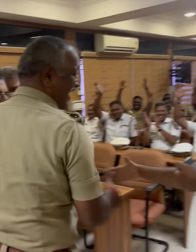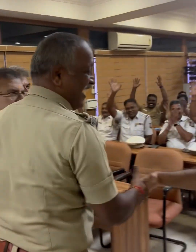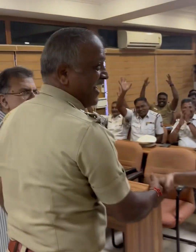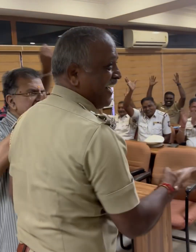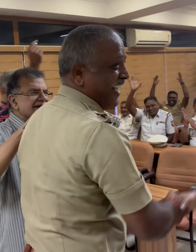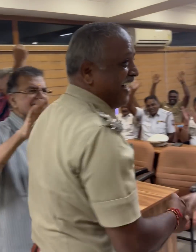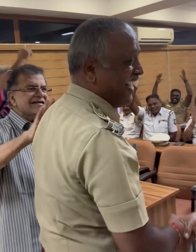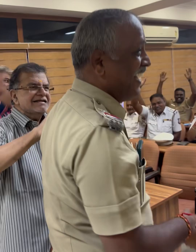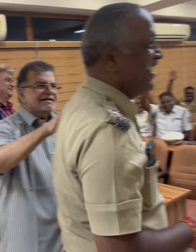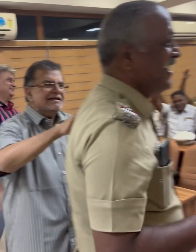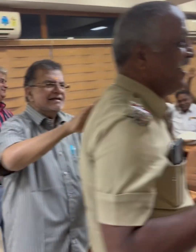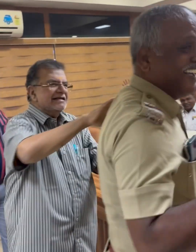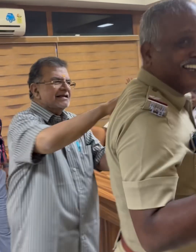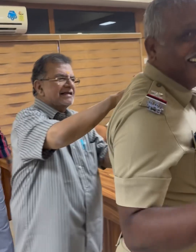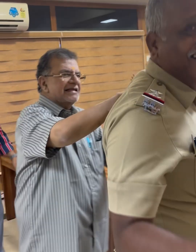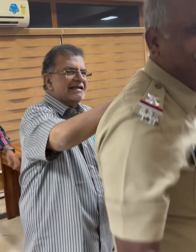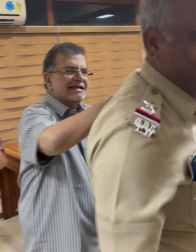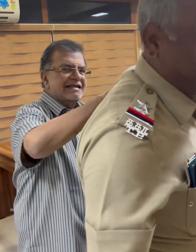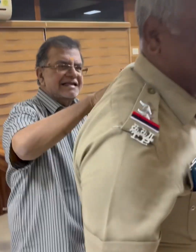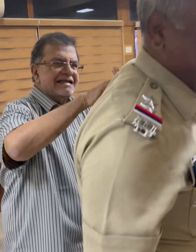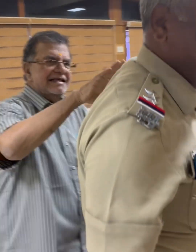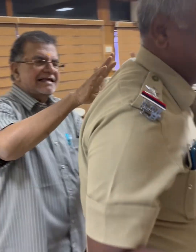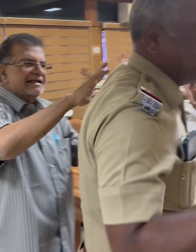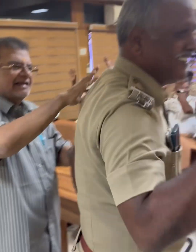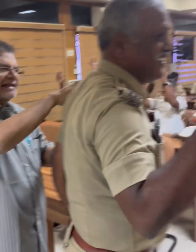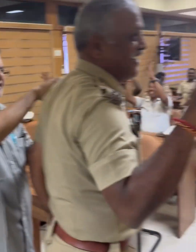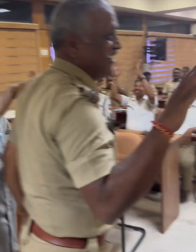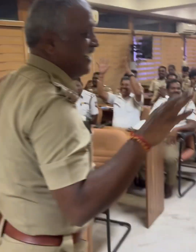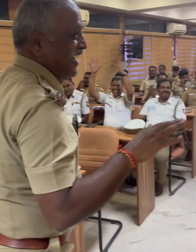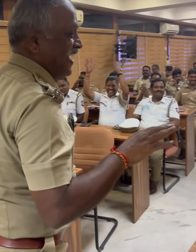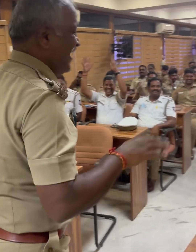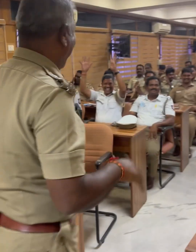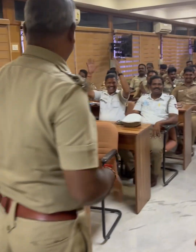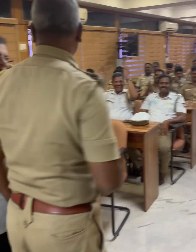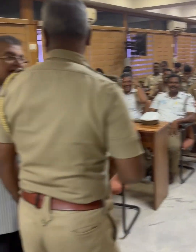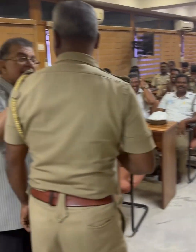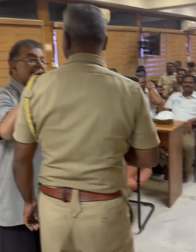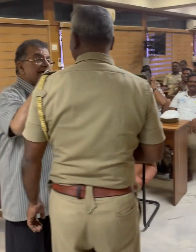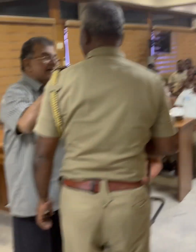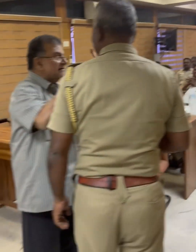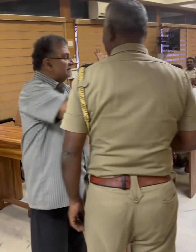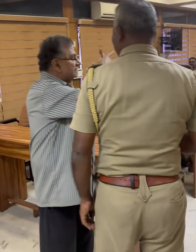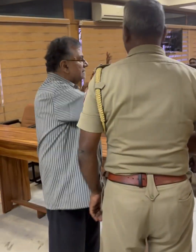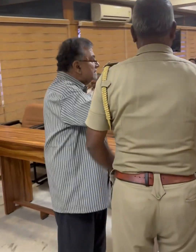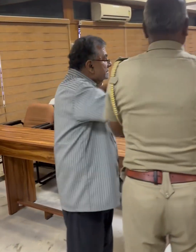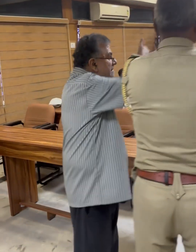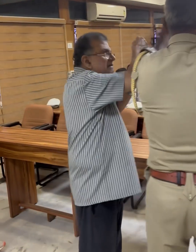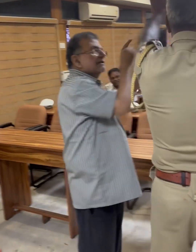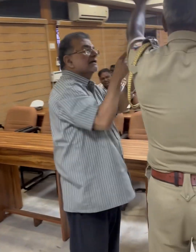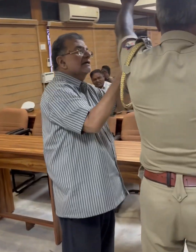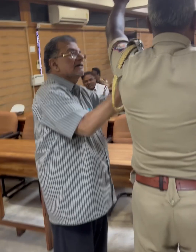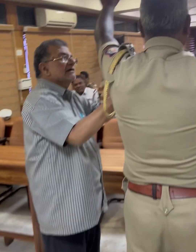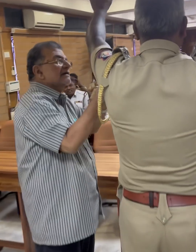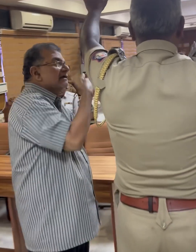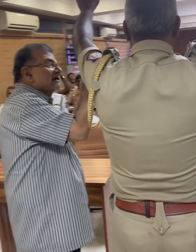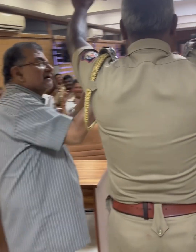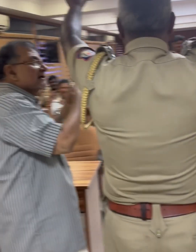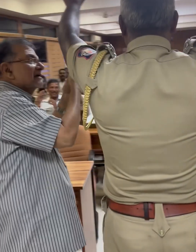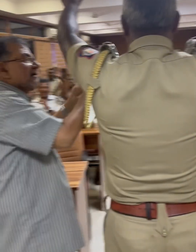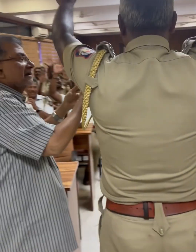கை தட்டு. சூப்பரா பண்ணிருக்கீங்க. டக்கண்டு அவ்வளோ கொடுக்க கத்துக்கிட்டு நீங்க